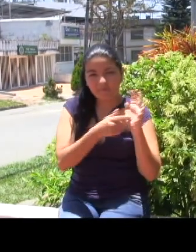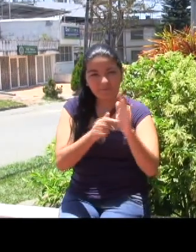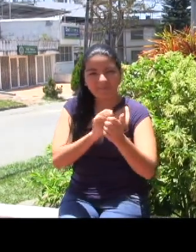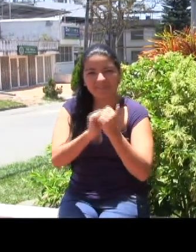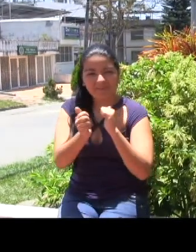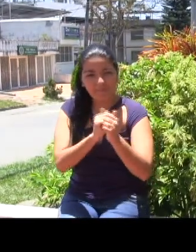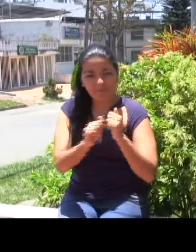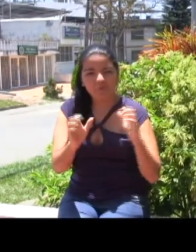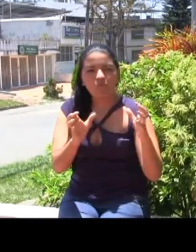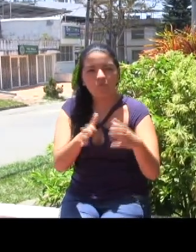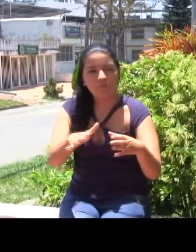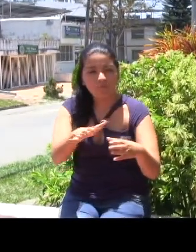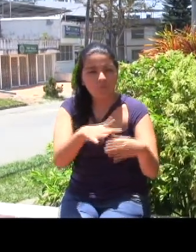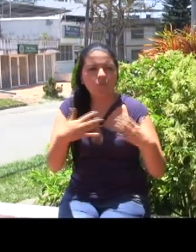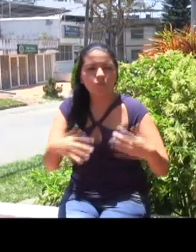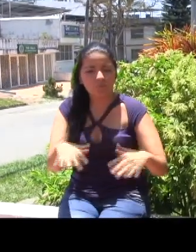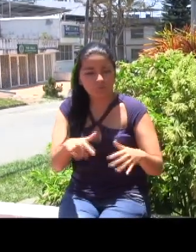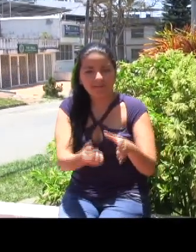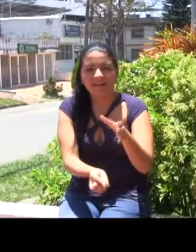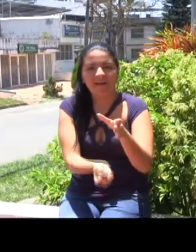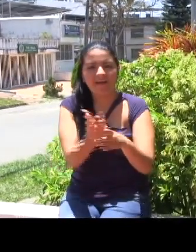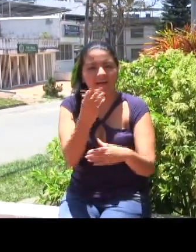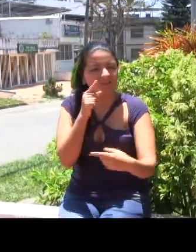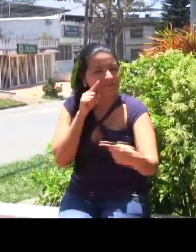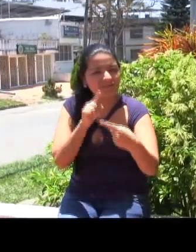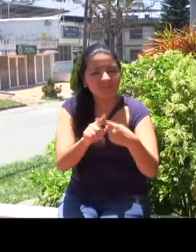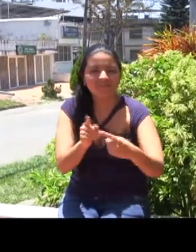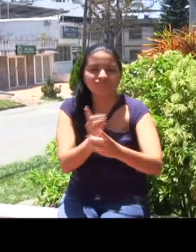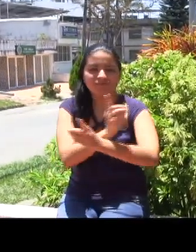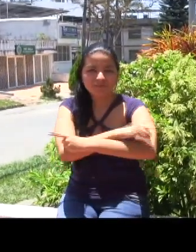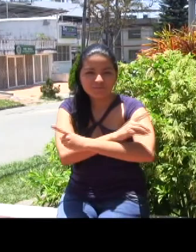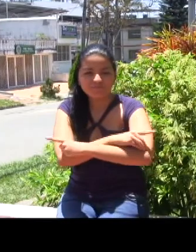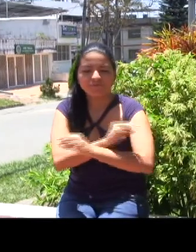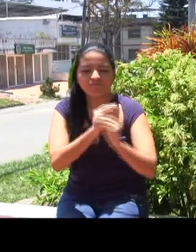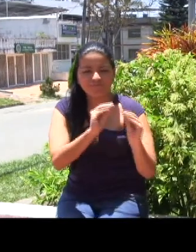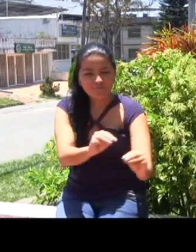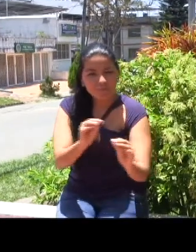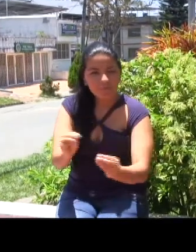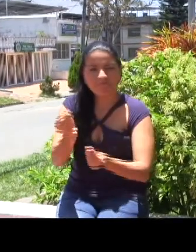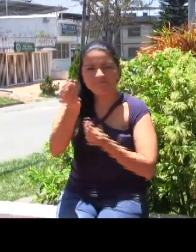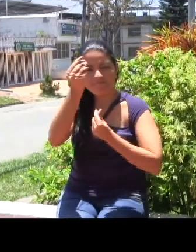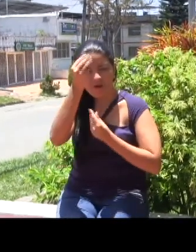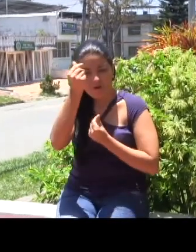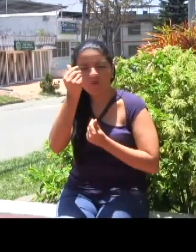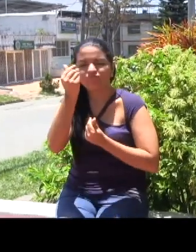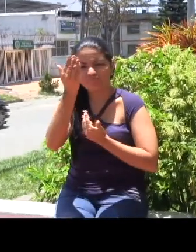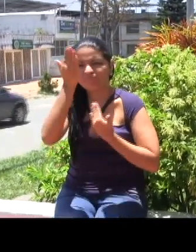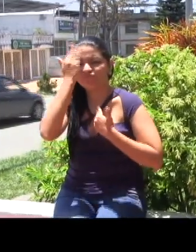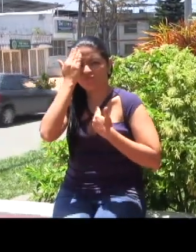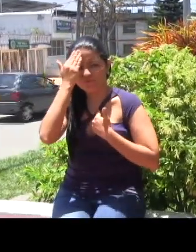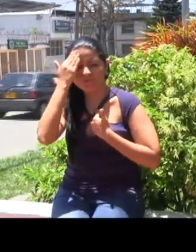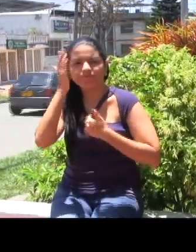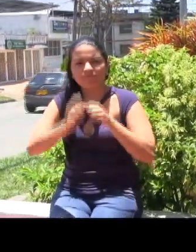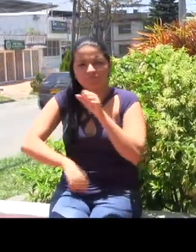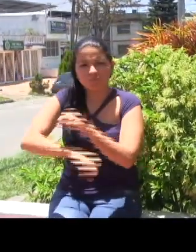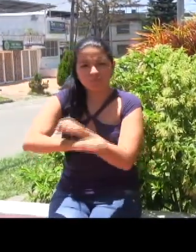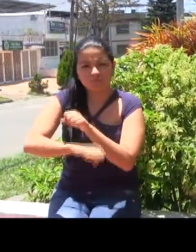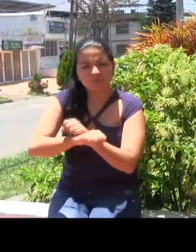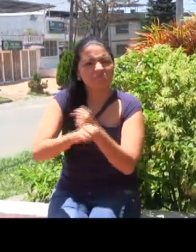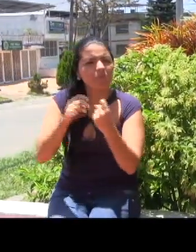El tema deportivo que vimos brinda disciplina, forma en valores, crea conciencia sobre el fútbol, además que se estimula nuestro